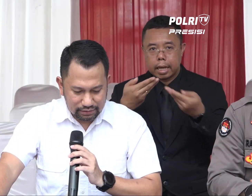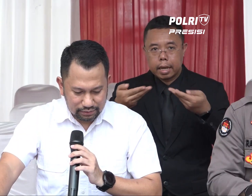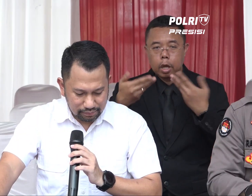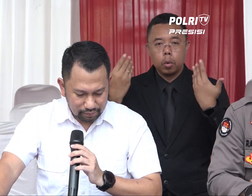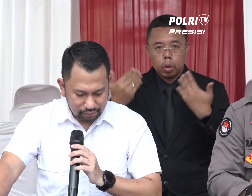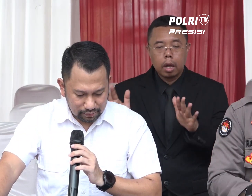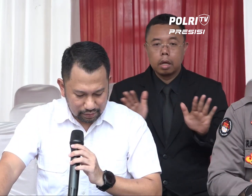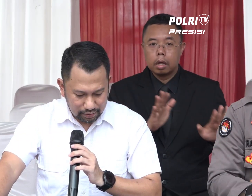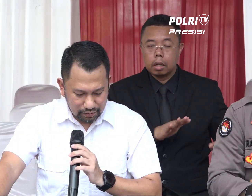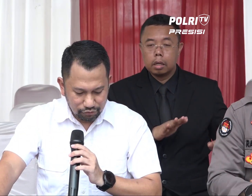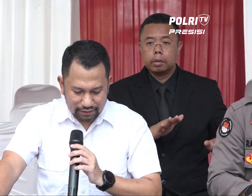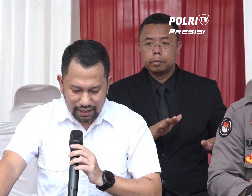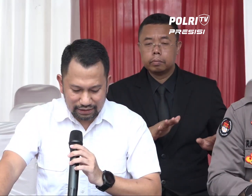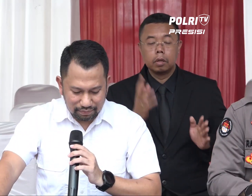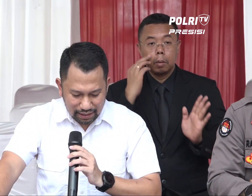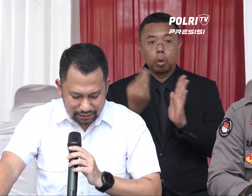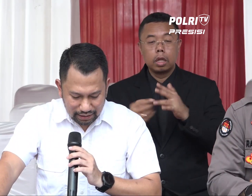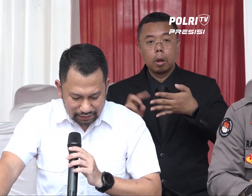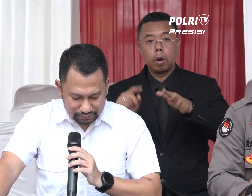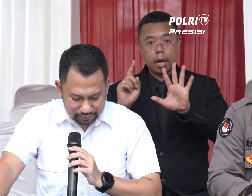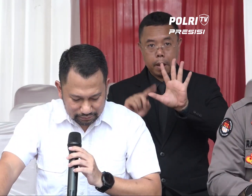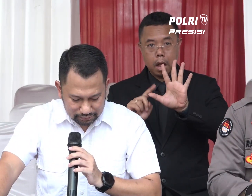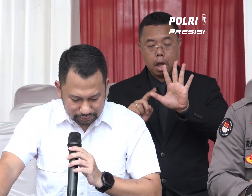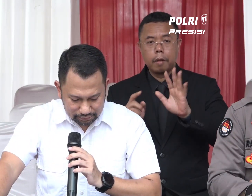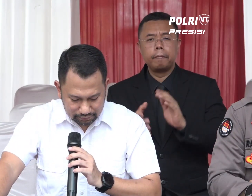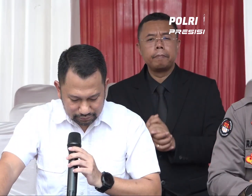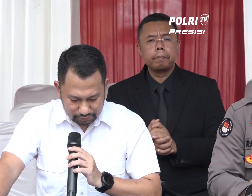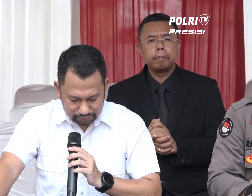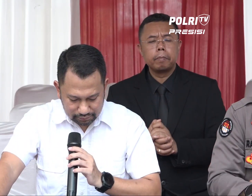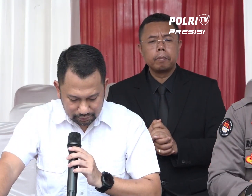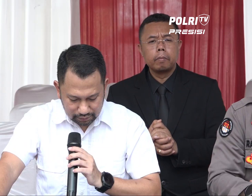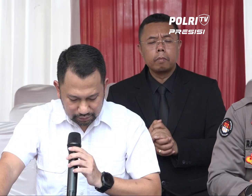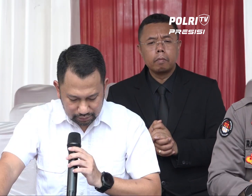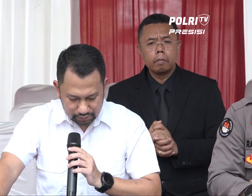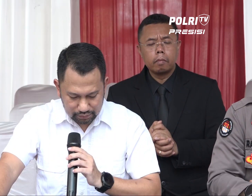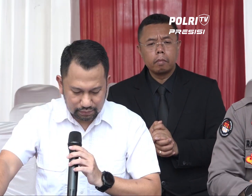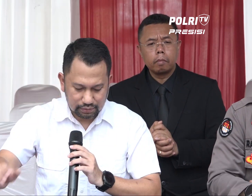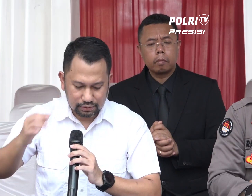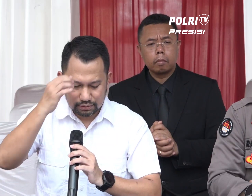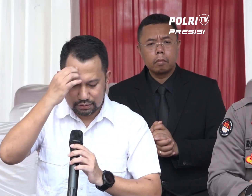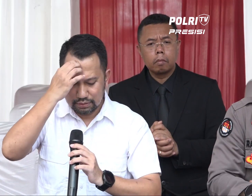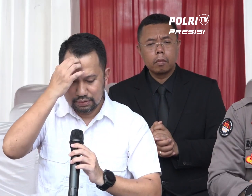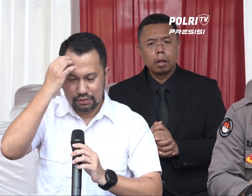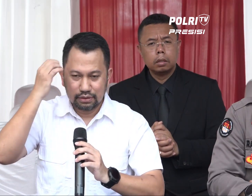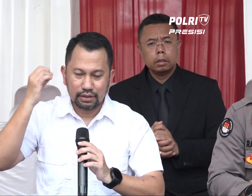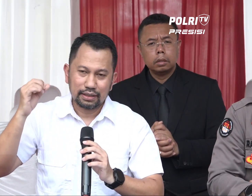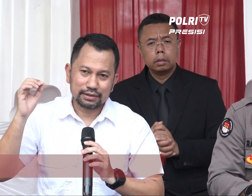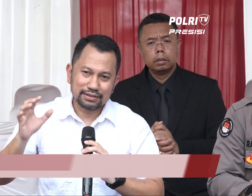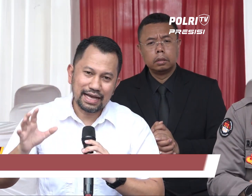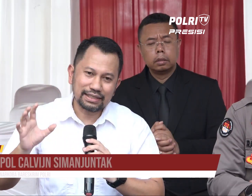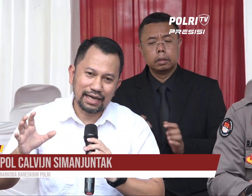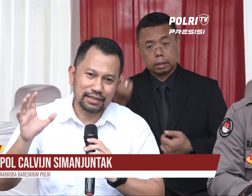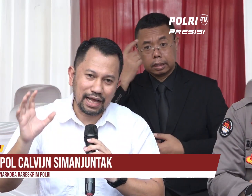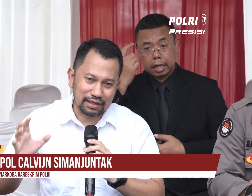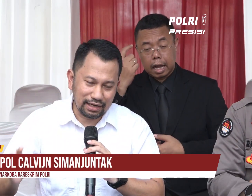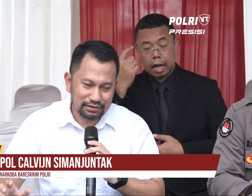Kemudian, fakta kelima adalah